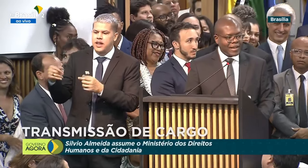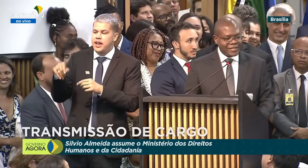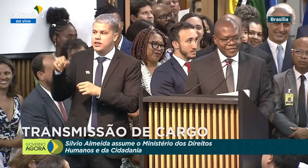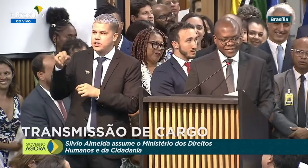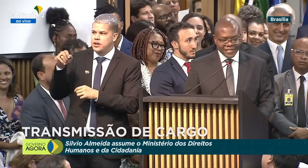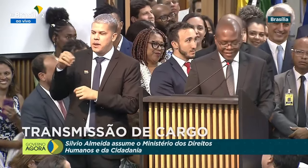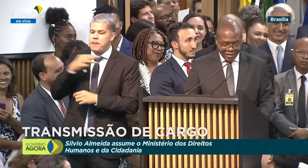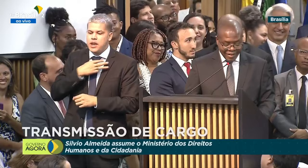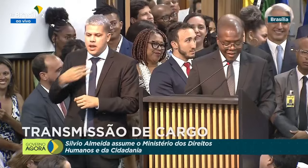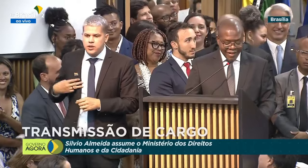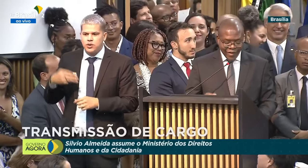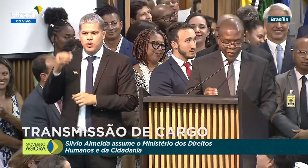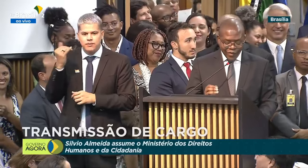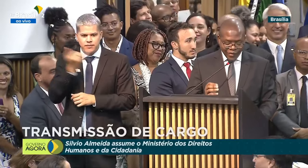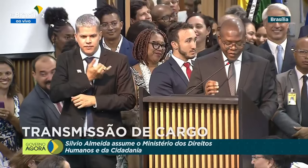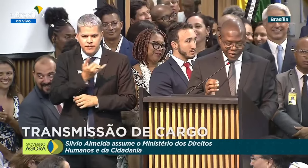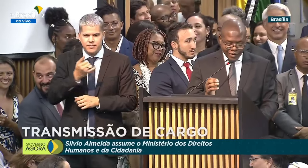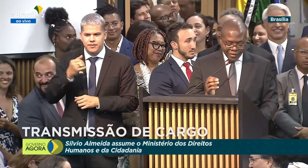vamos lá